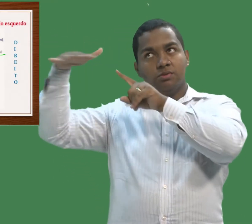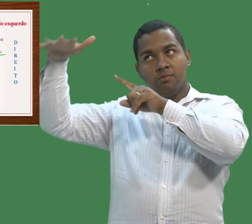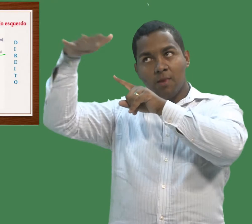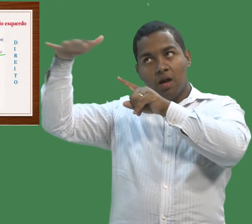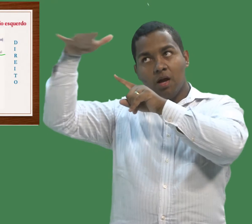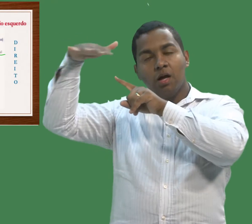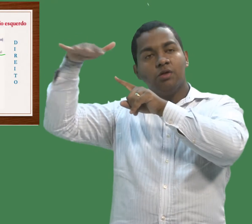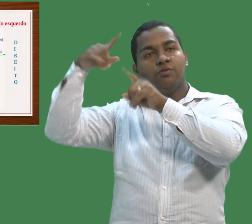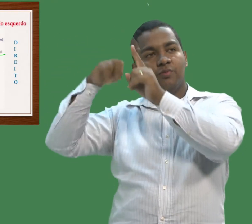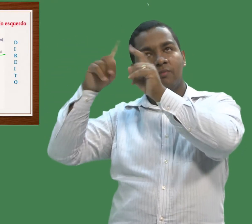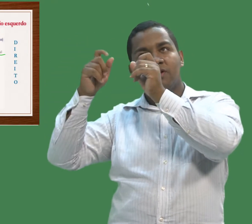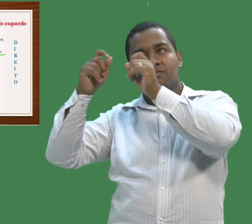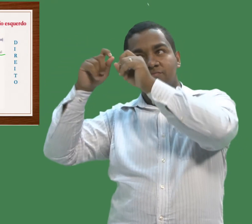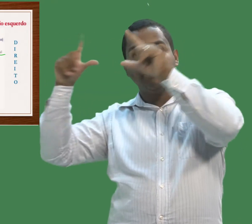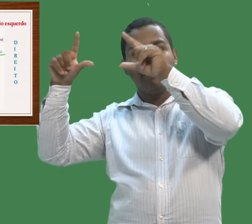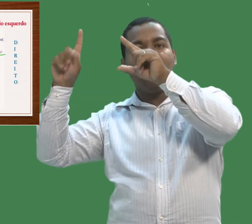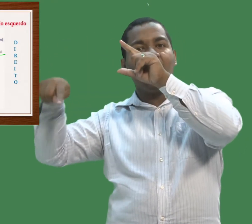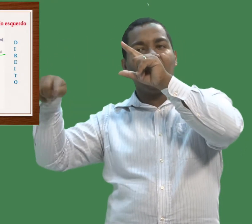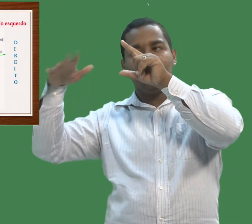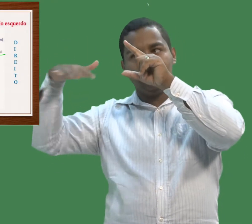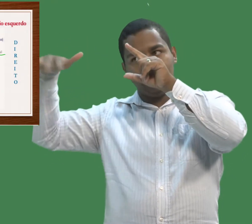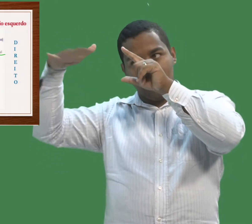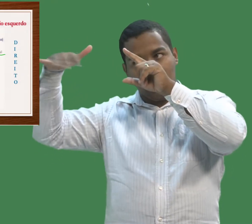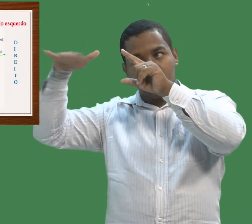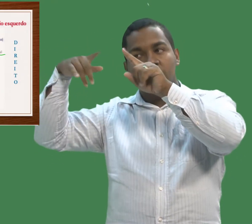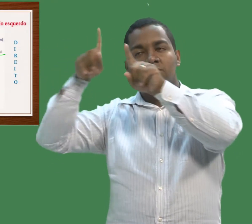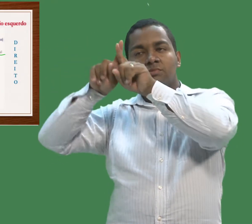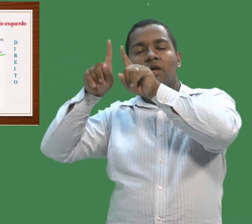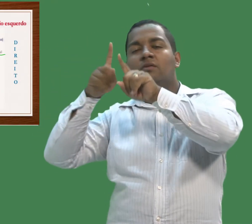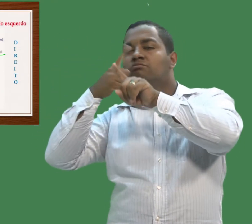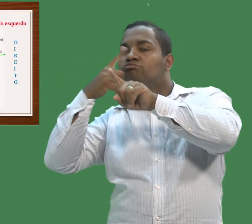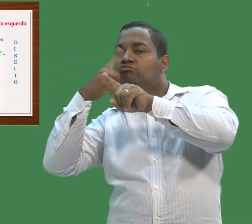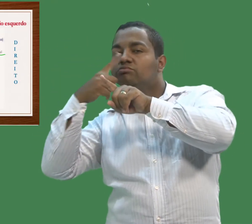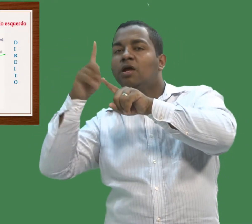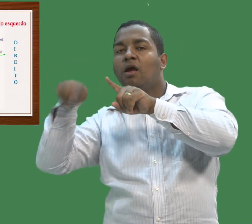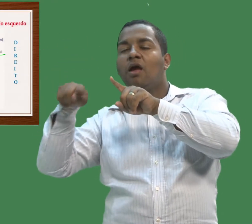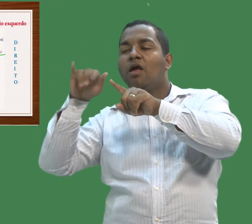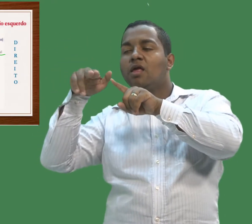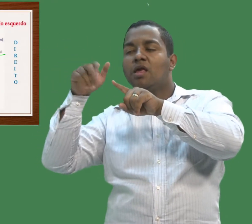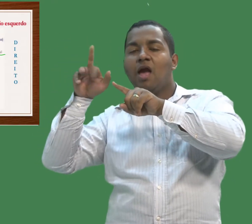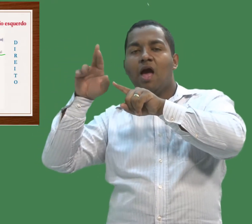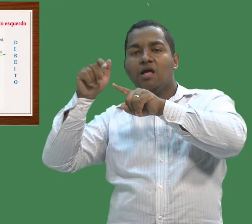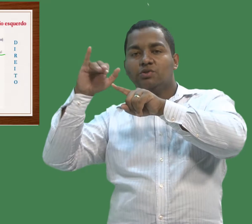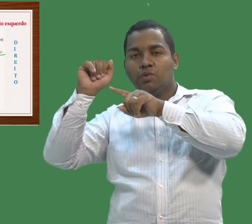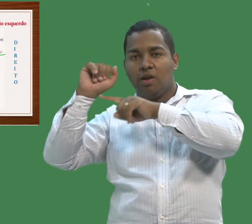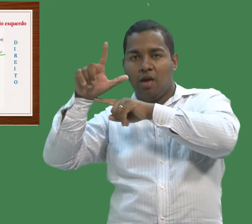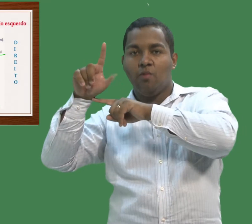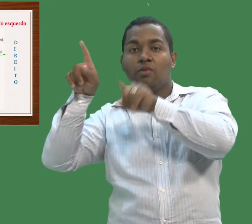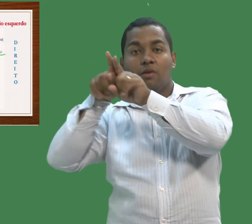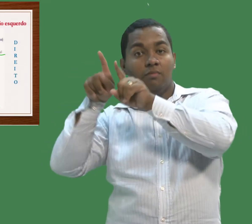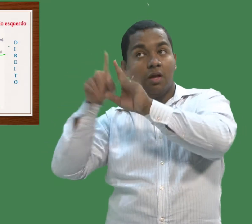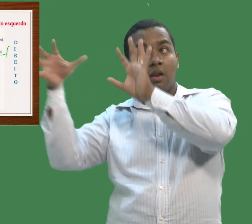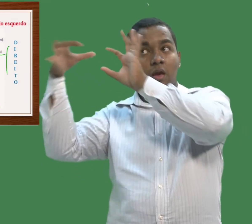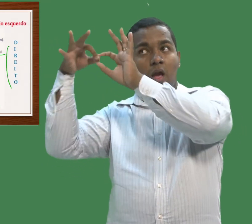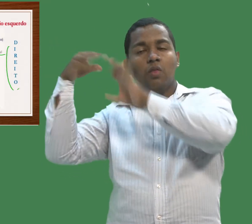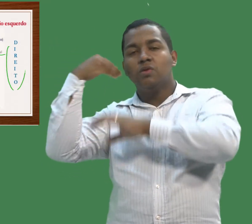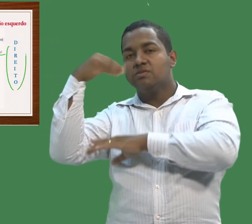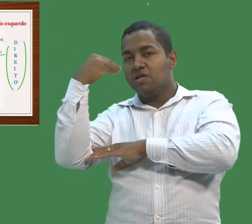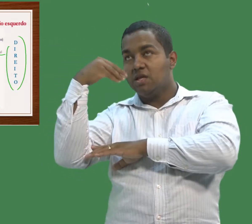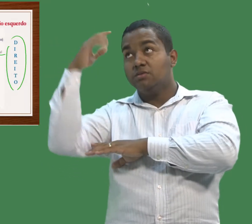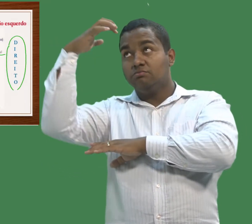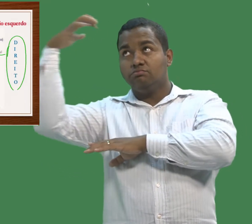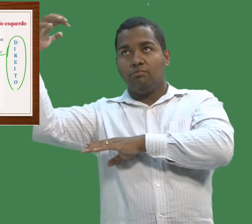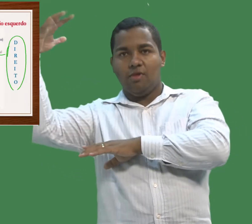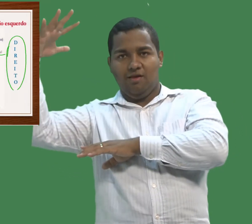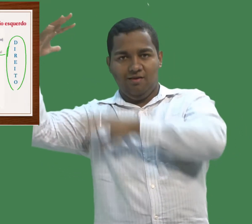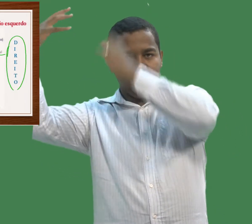aqui embaixo, os dois se assemelham, né? Espacial e espaço, vai ser intuitivo, irracional e vai estar ligado à experiência. Esse aqui é o nosso